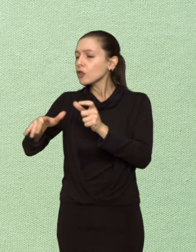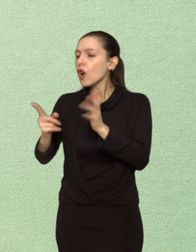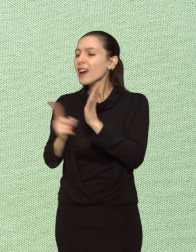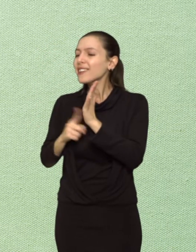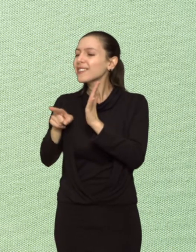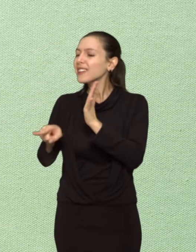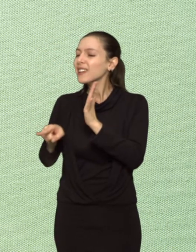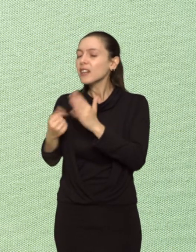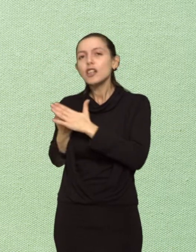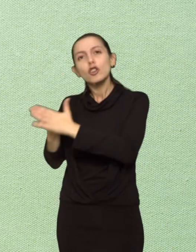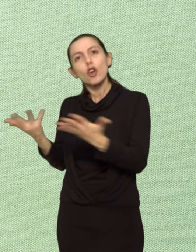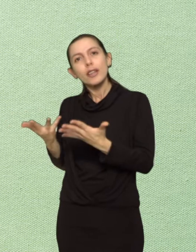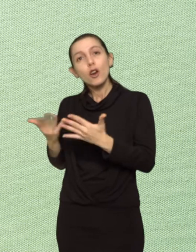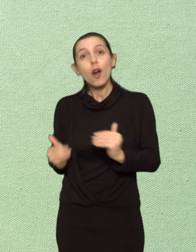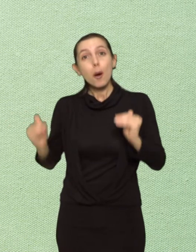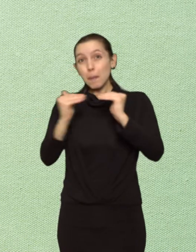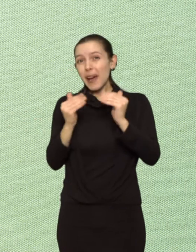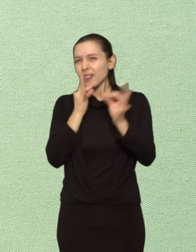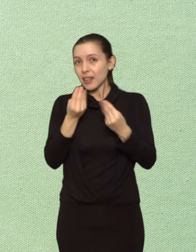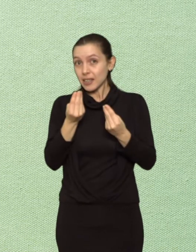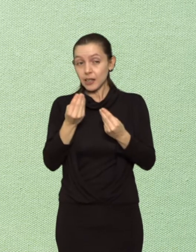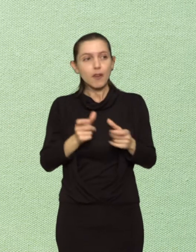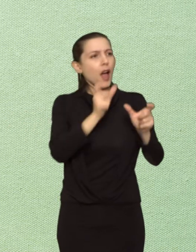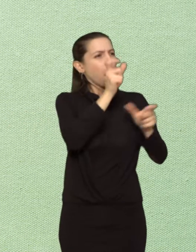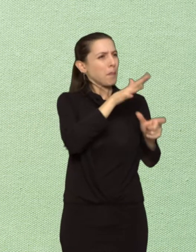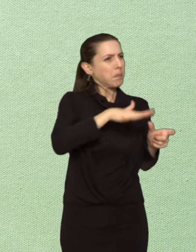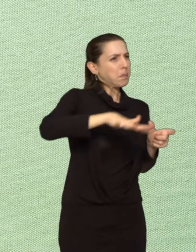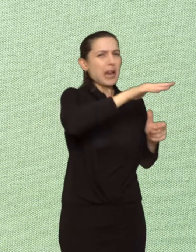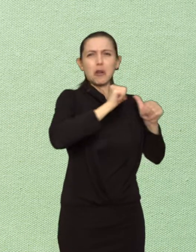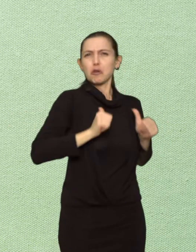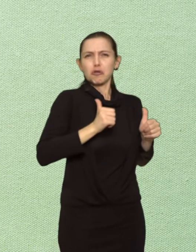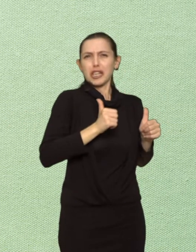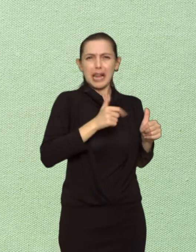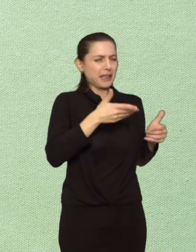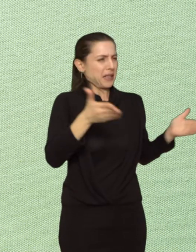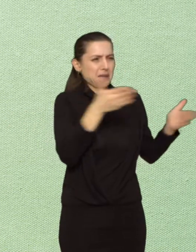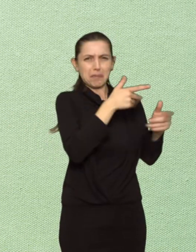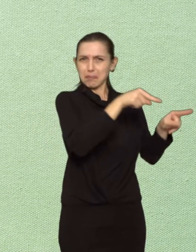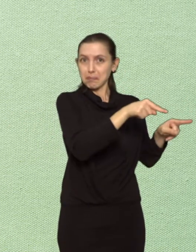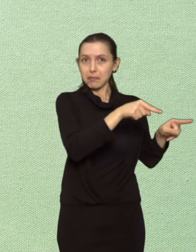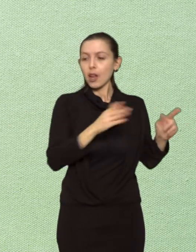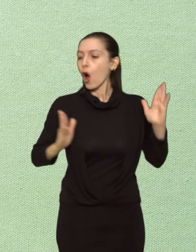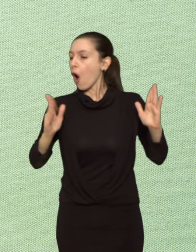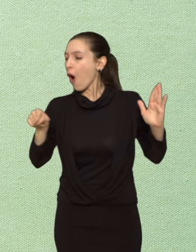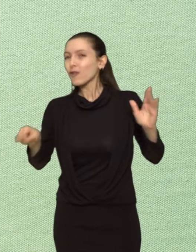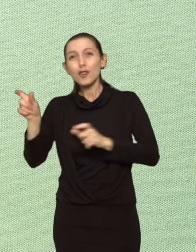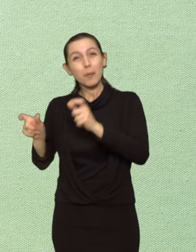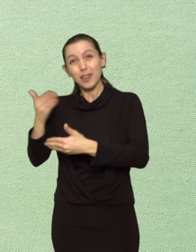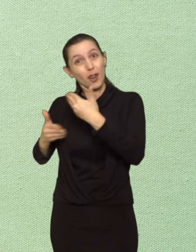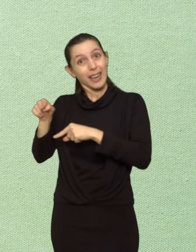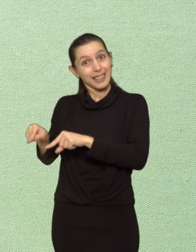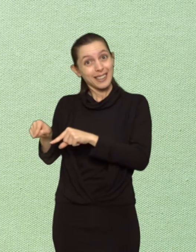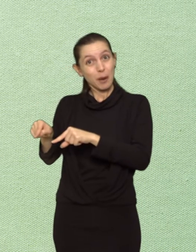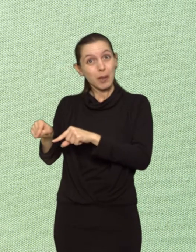Parità significa che sempre nel confronto con le altre cittadine e cittadini, le persone con